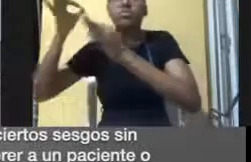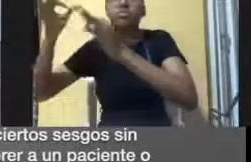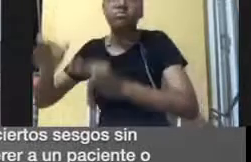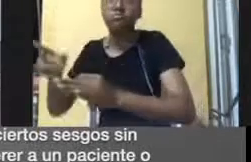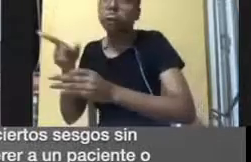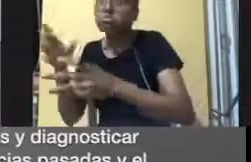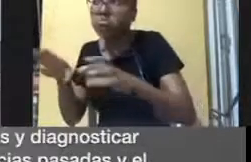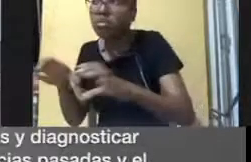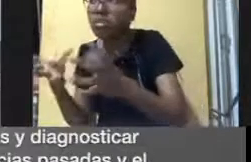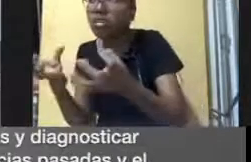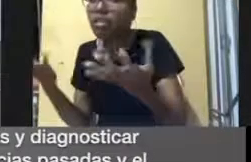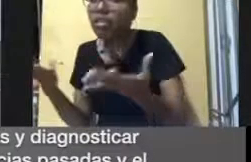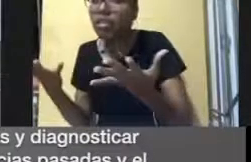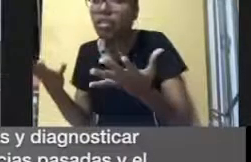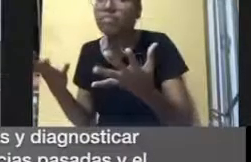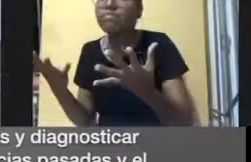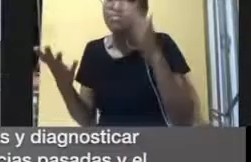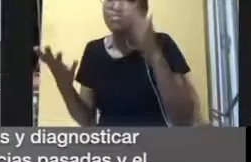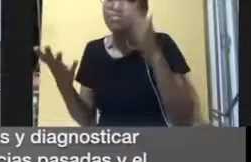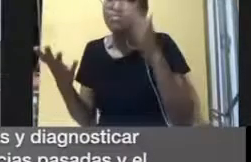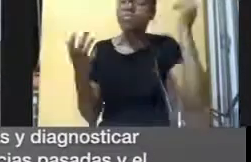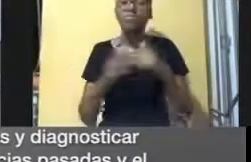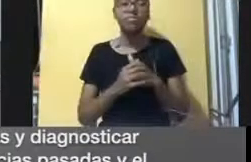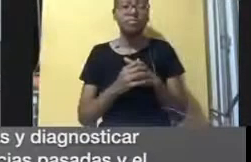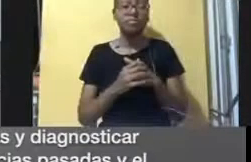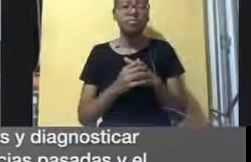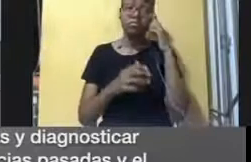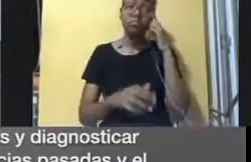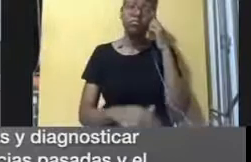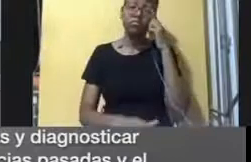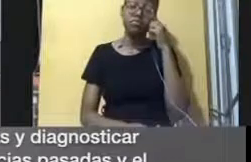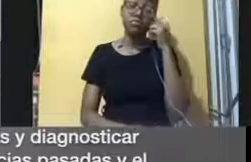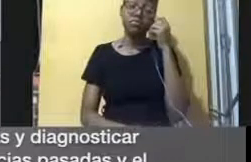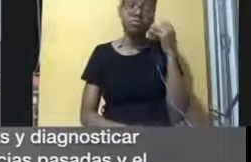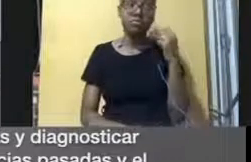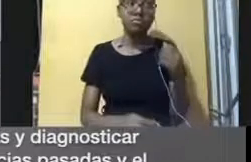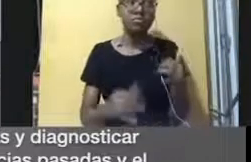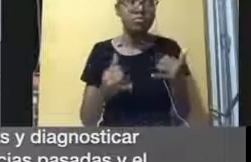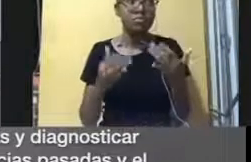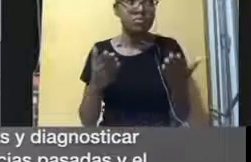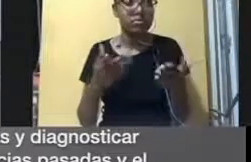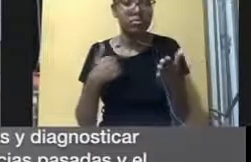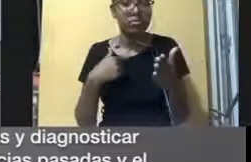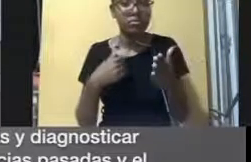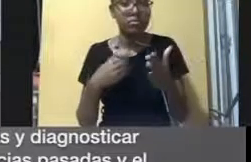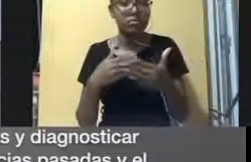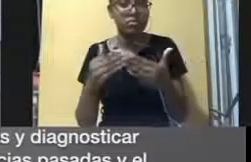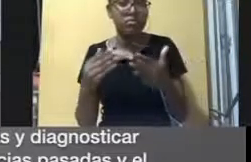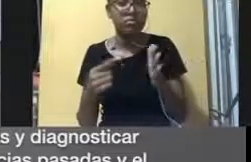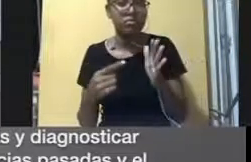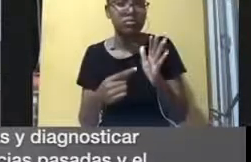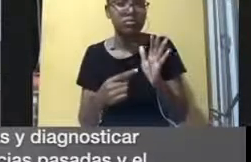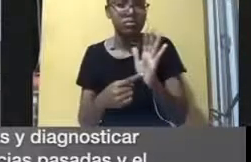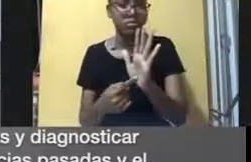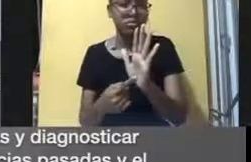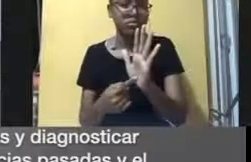importante. Aquí voy a brevemente mencionar algunas cosas que vamos a tratar más en